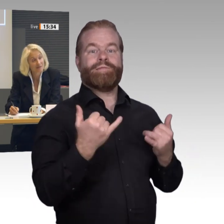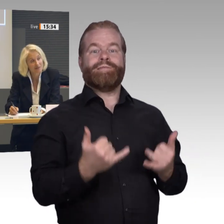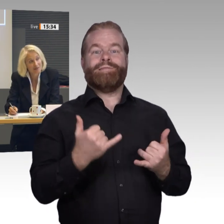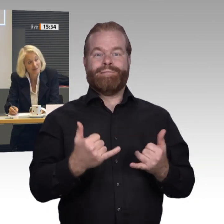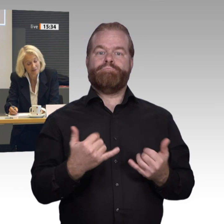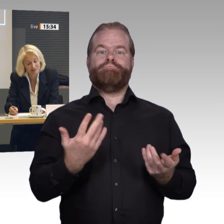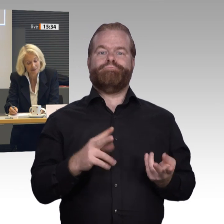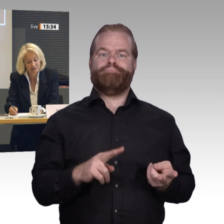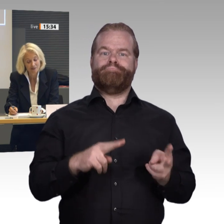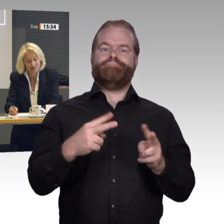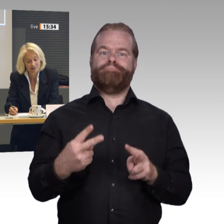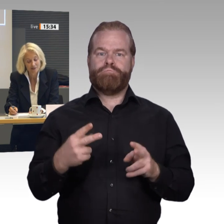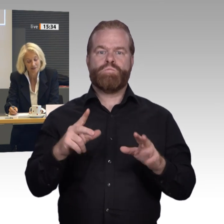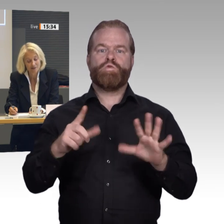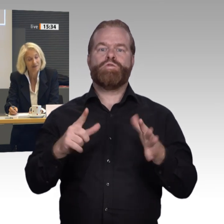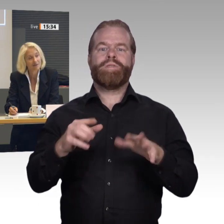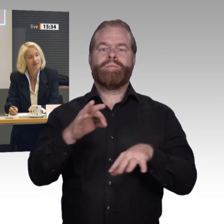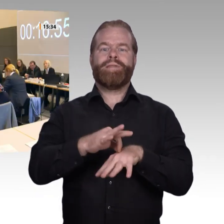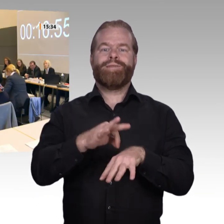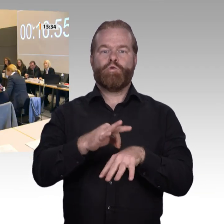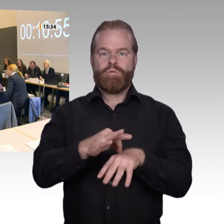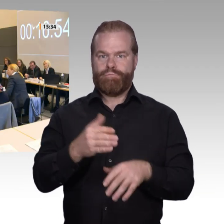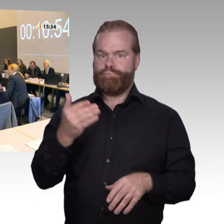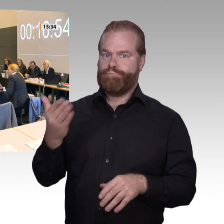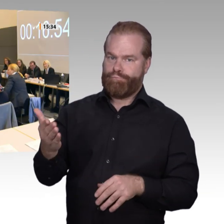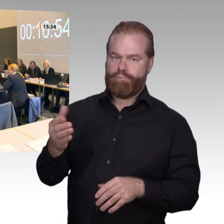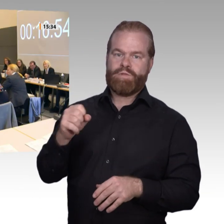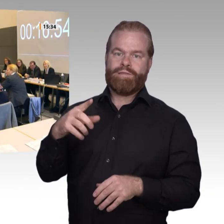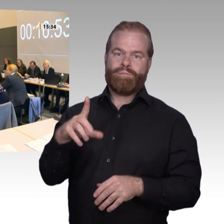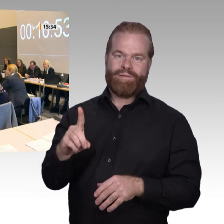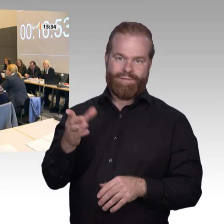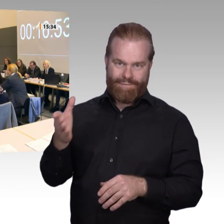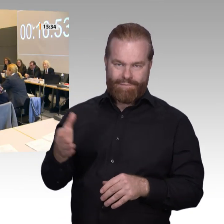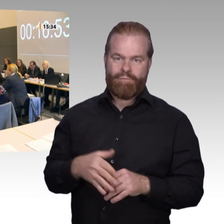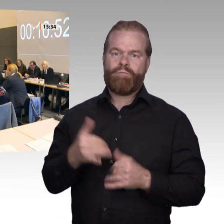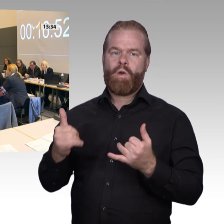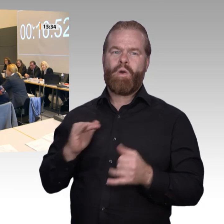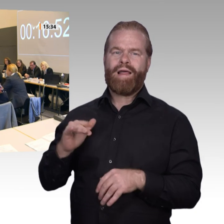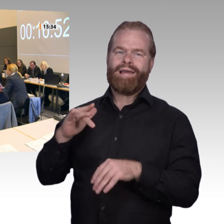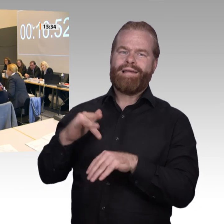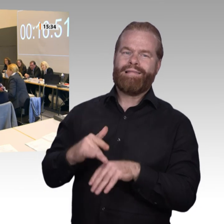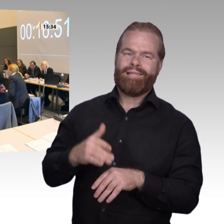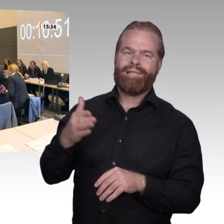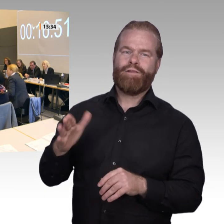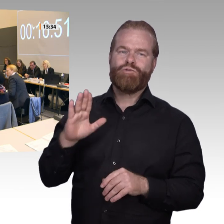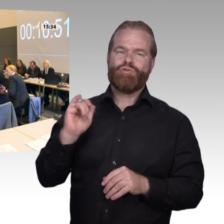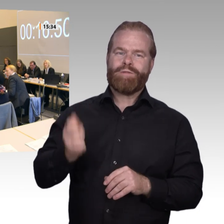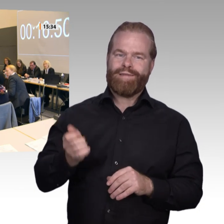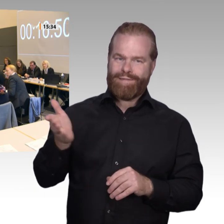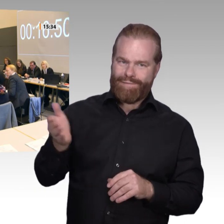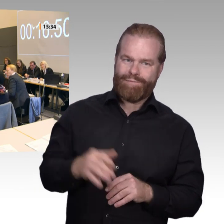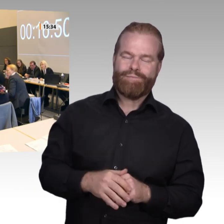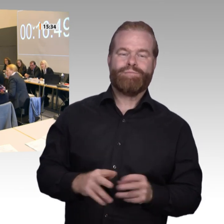Ja, vielen Dank. Ich versuche es auch nah am Mikro, damit es alle hören. Ja, sehr gut. Frei nach dem Motto, es ist schon vieles gefragt, aber noch nicht an